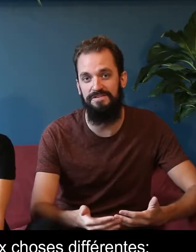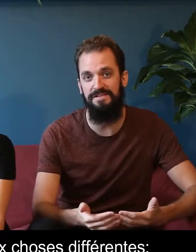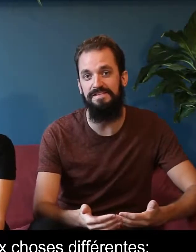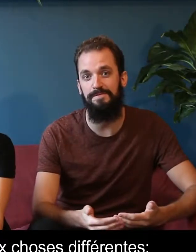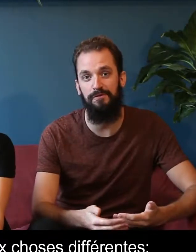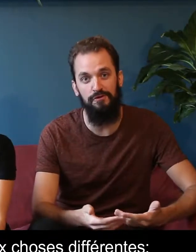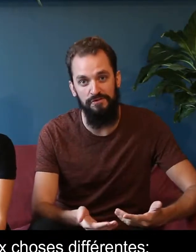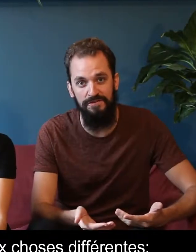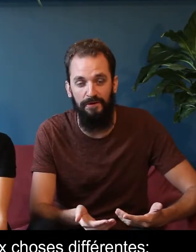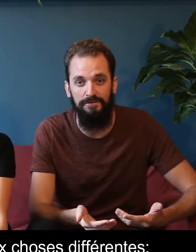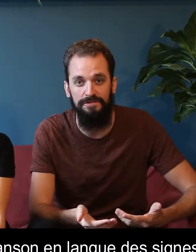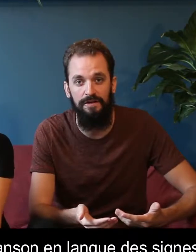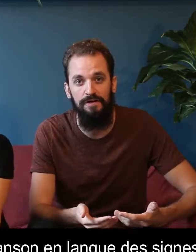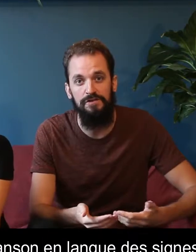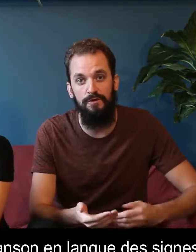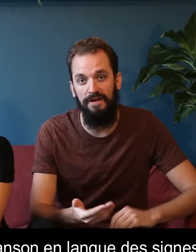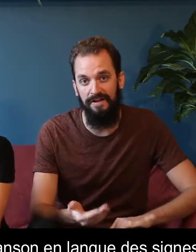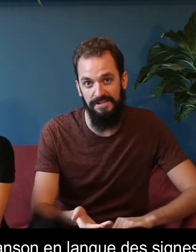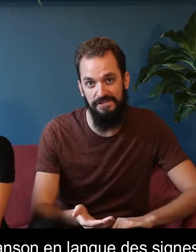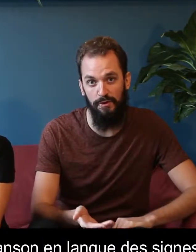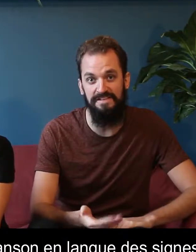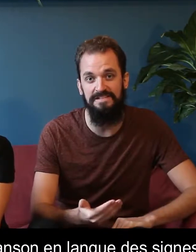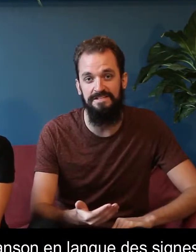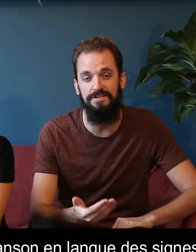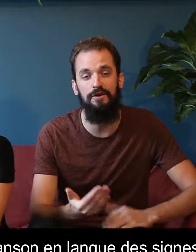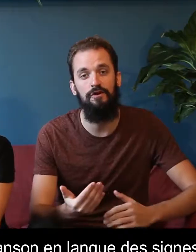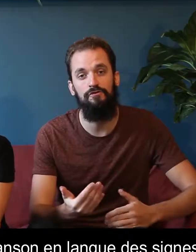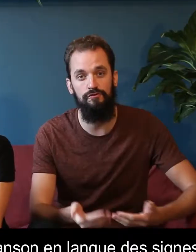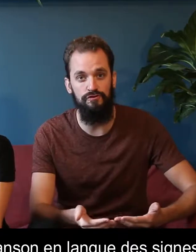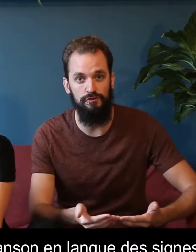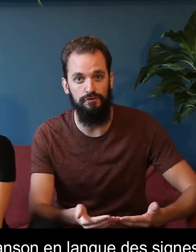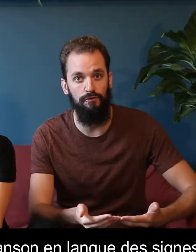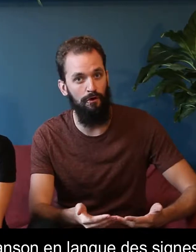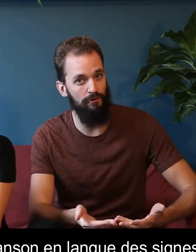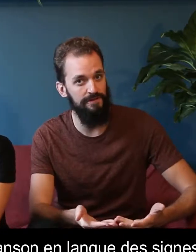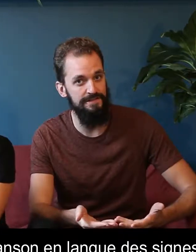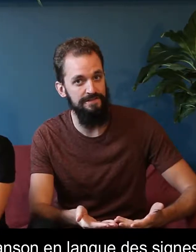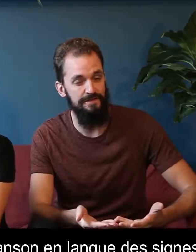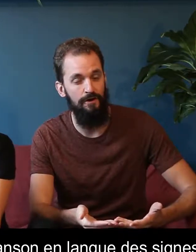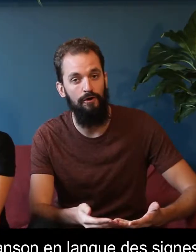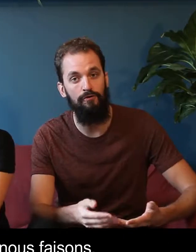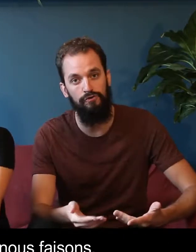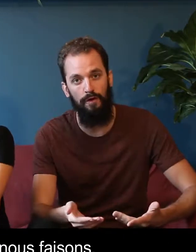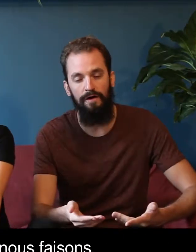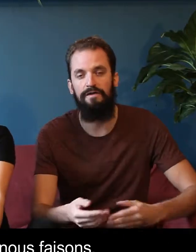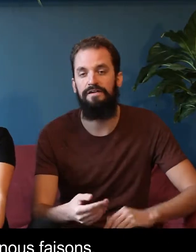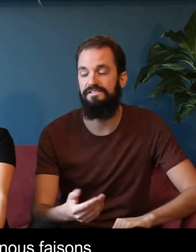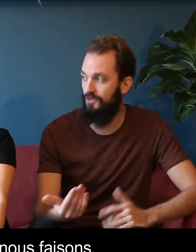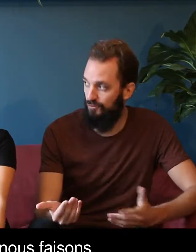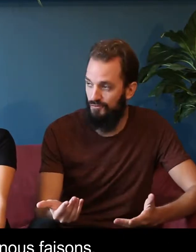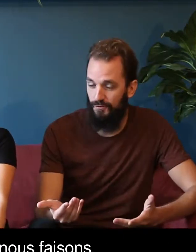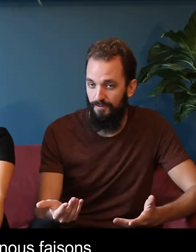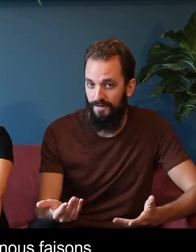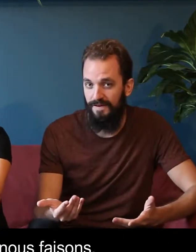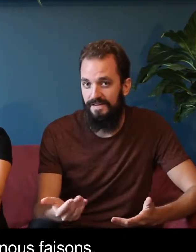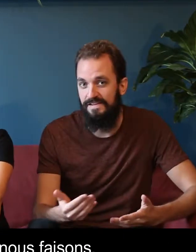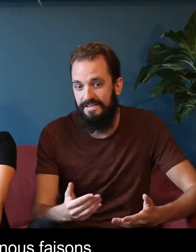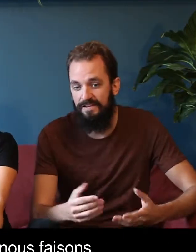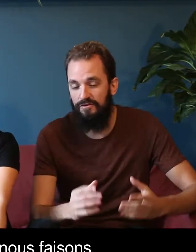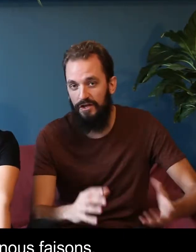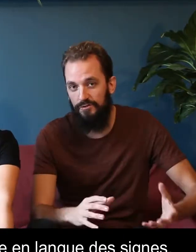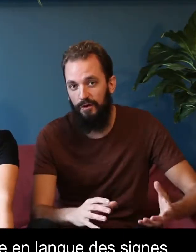Le chansigne, ça peut être deux choses différentes. Soit la création artistique d'une chanson en langue des signes, ou soit, et c'est ce que nous faisons,